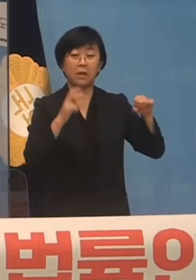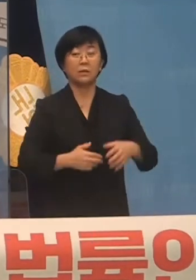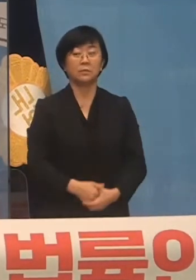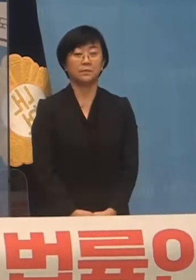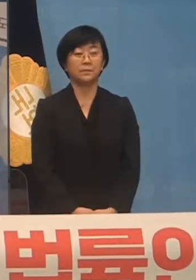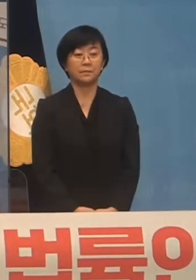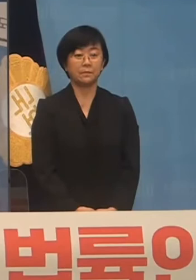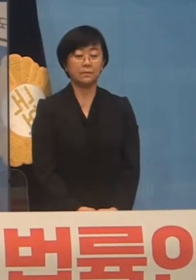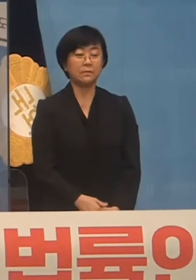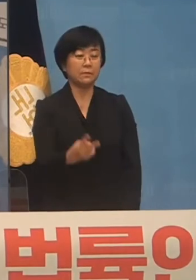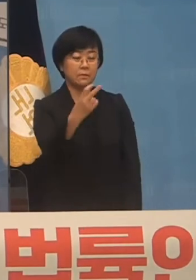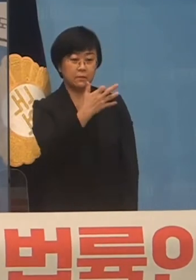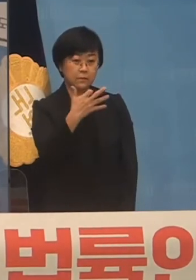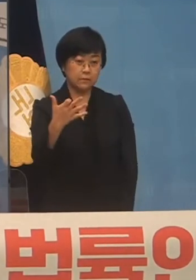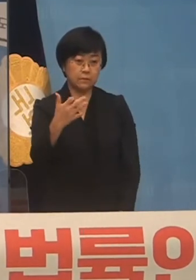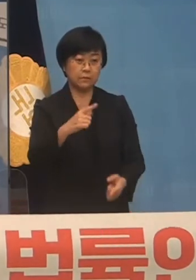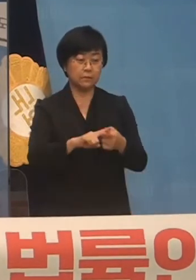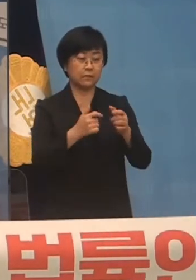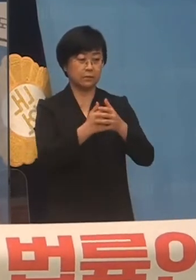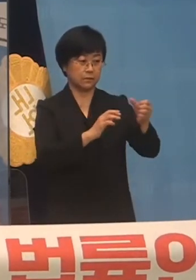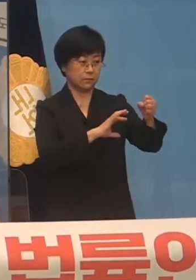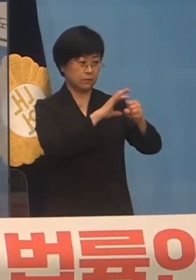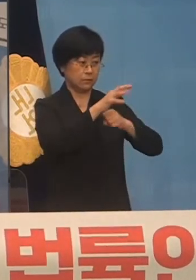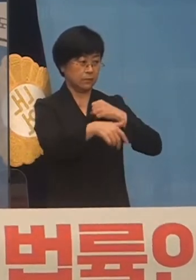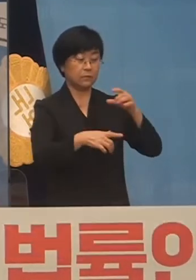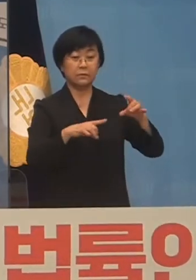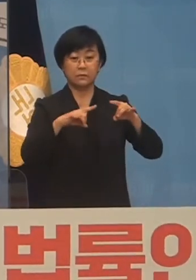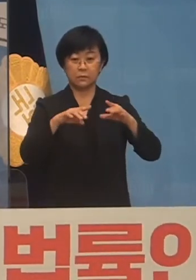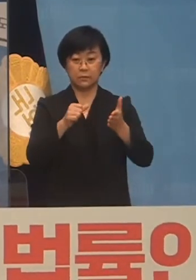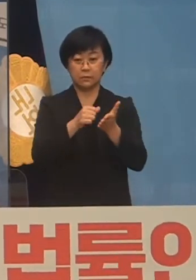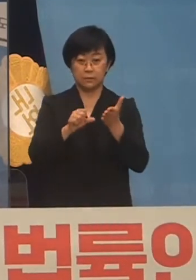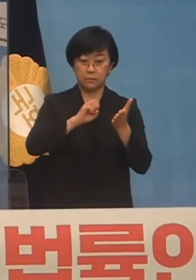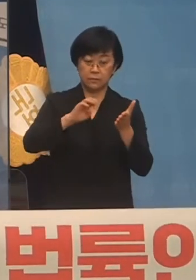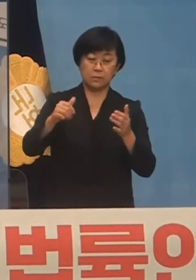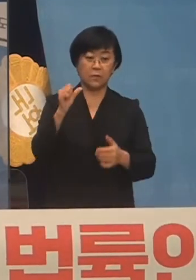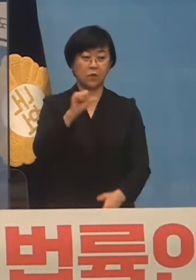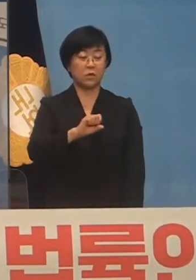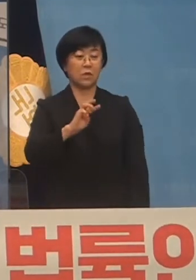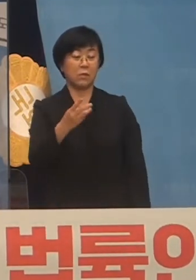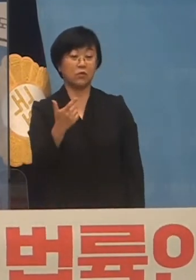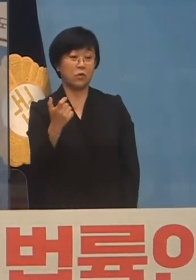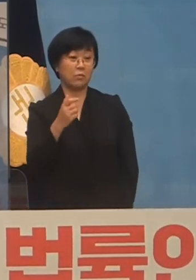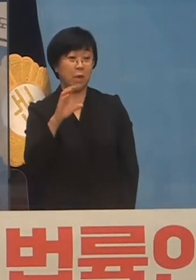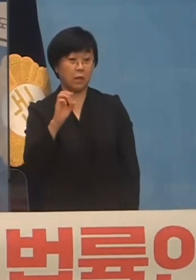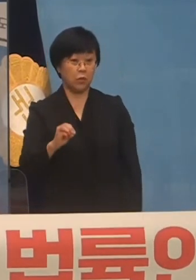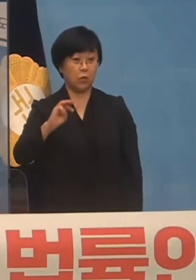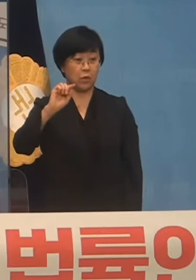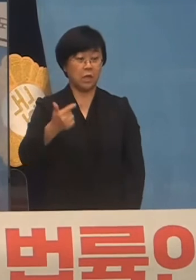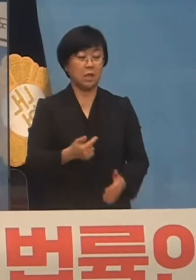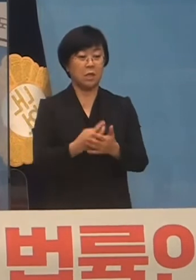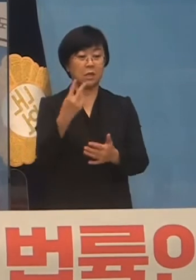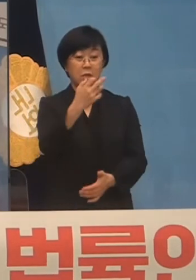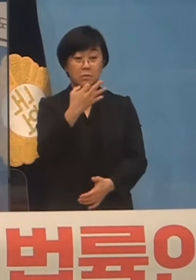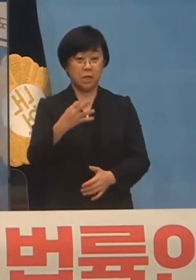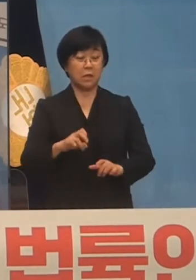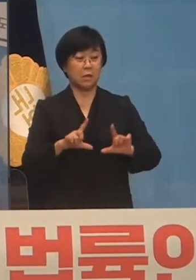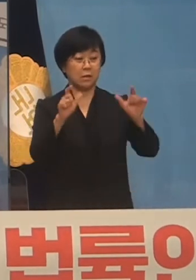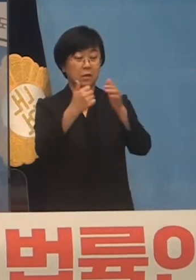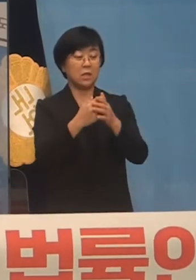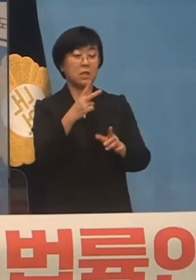같습니다. 2019년 전 세계 전자학 폐기물이 5,360만 톤으로 2014년에